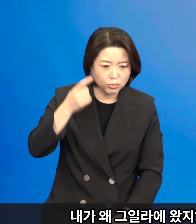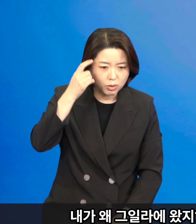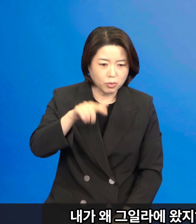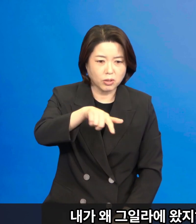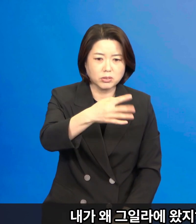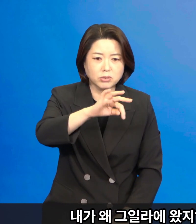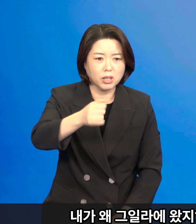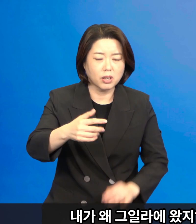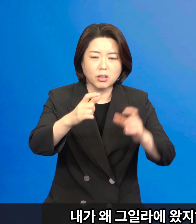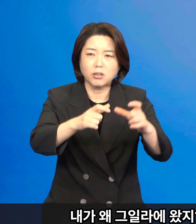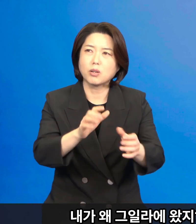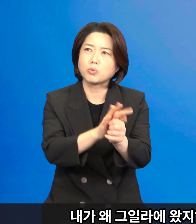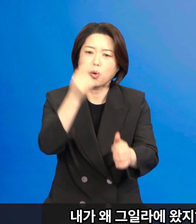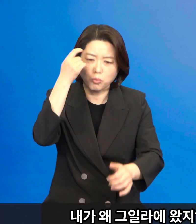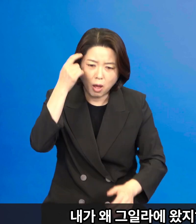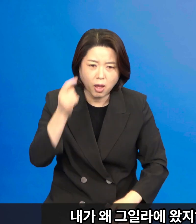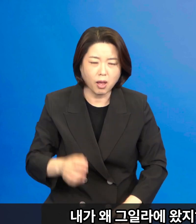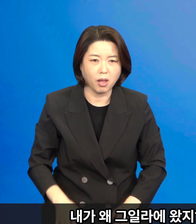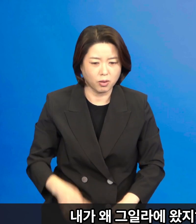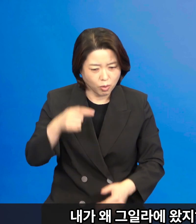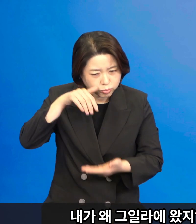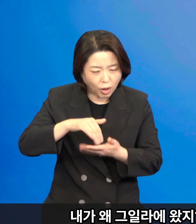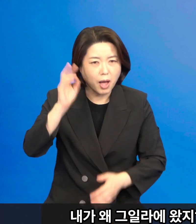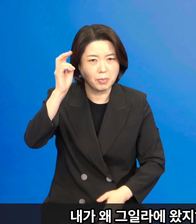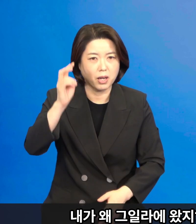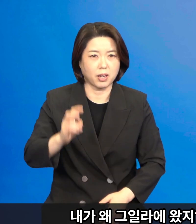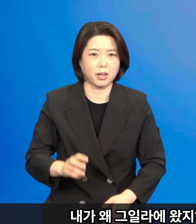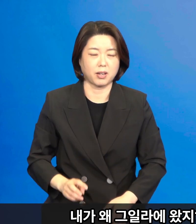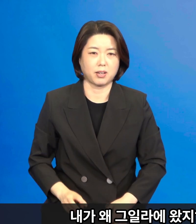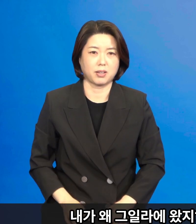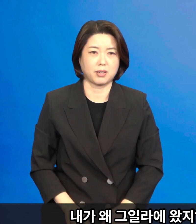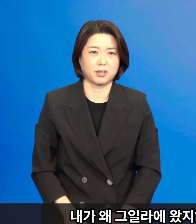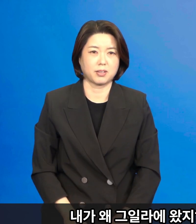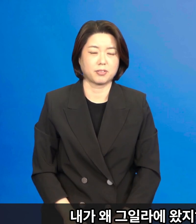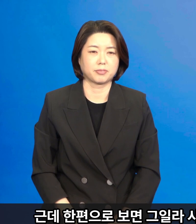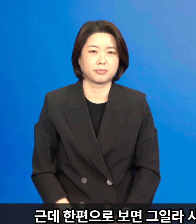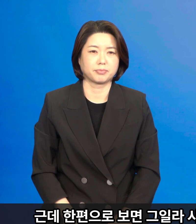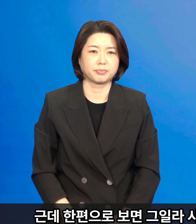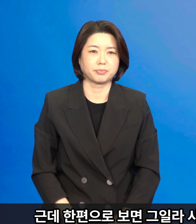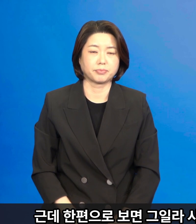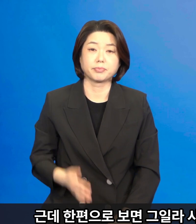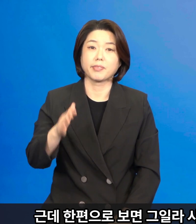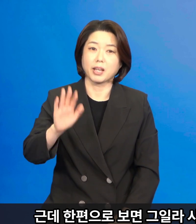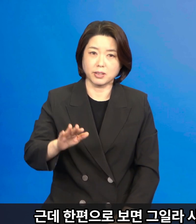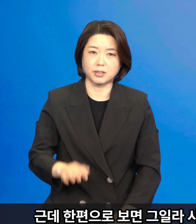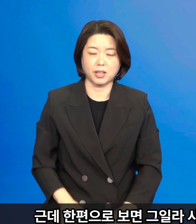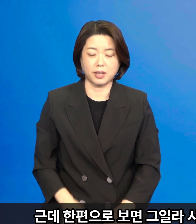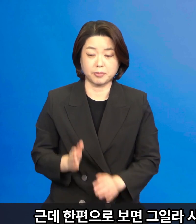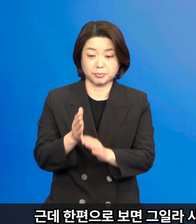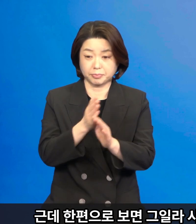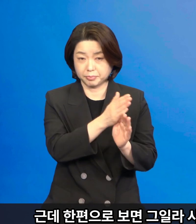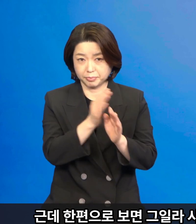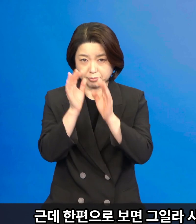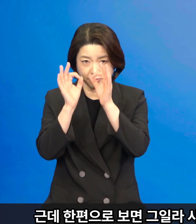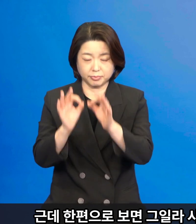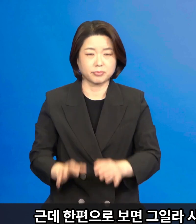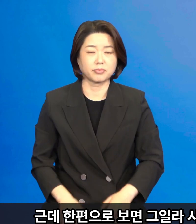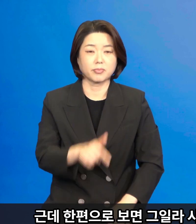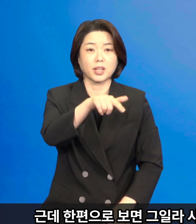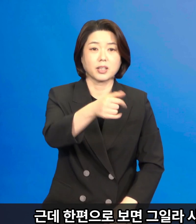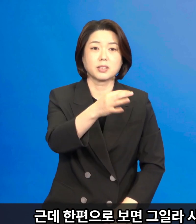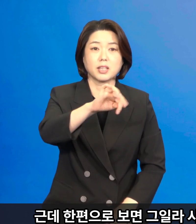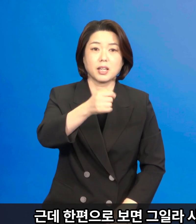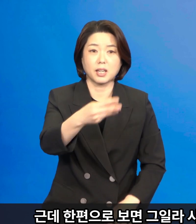왔지? 아마 이런 생각 했을지도 몰라요. 근데 한편으로 보면 그일라